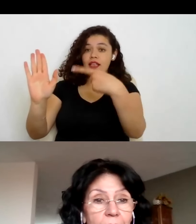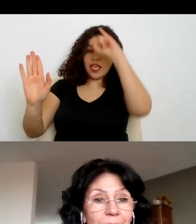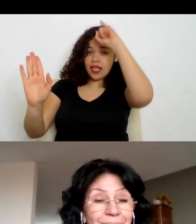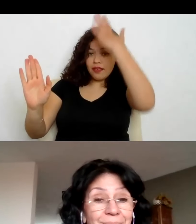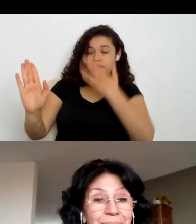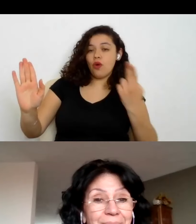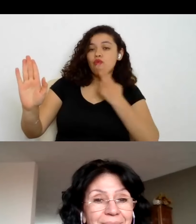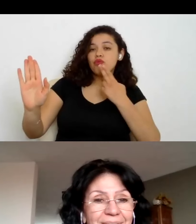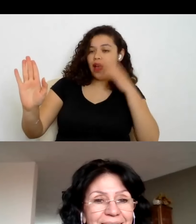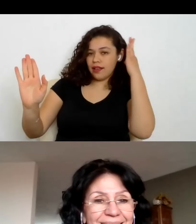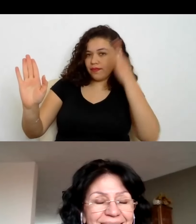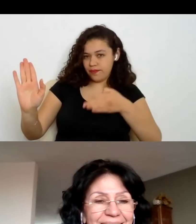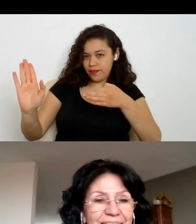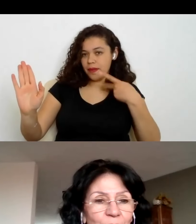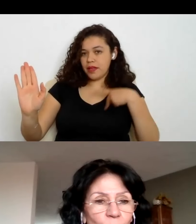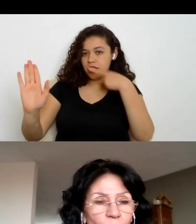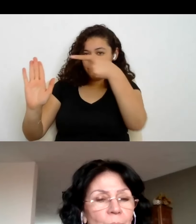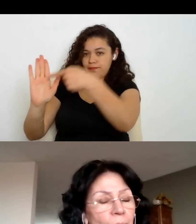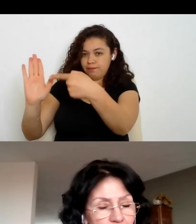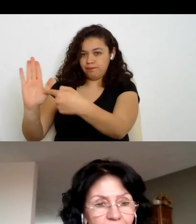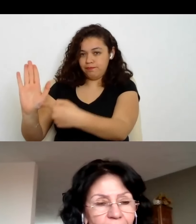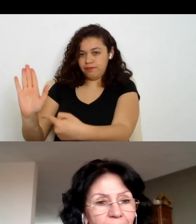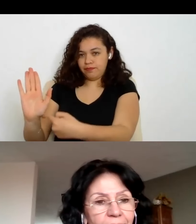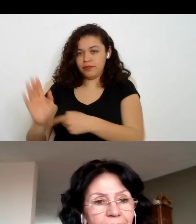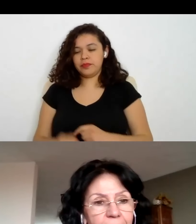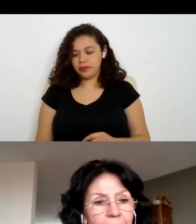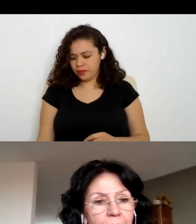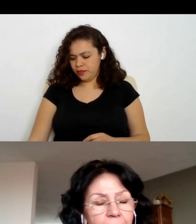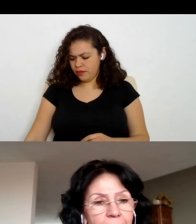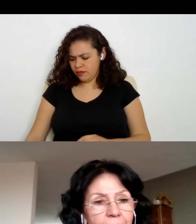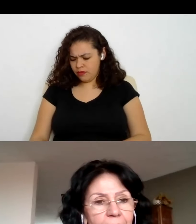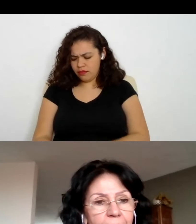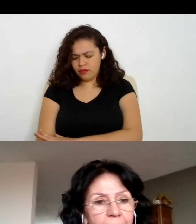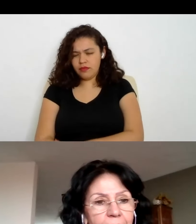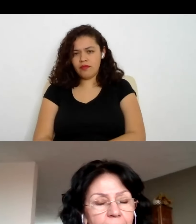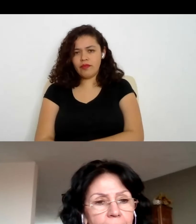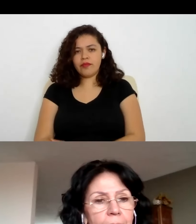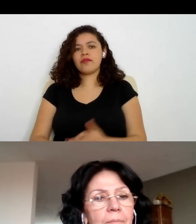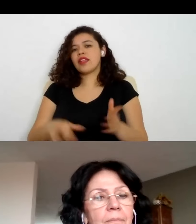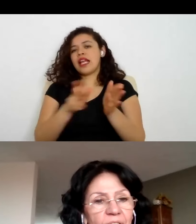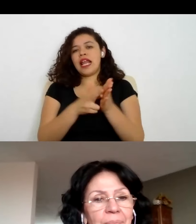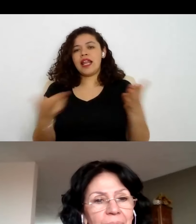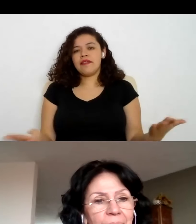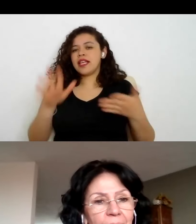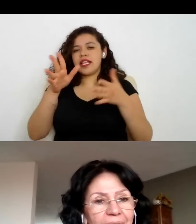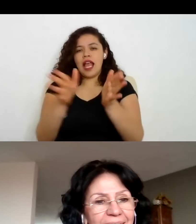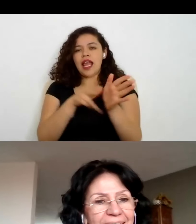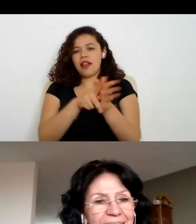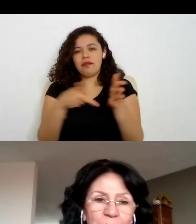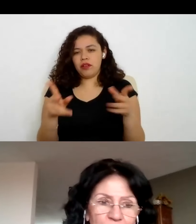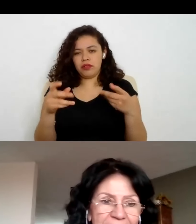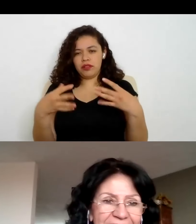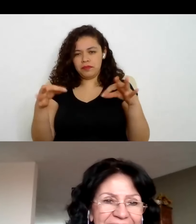uso de imagen de las personas que tú saques en la revista, en el boletín. Sí,